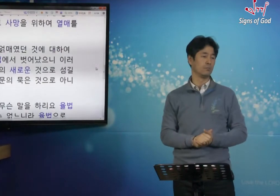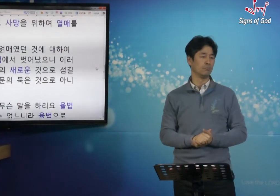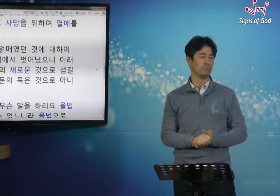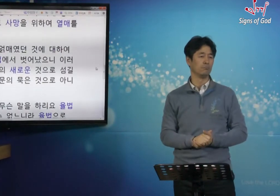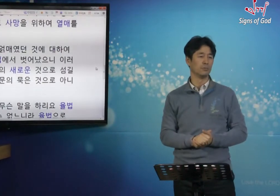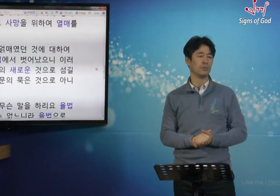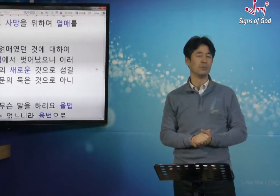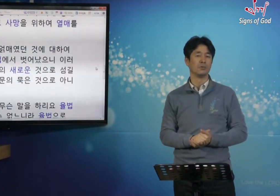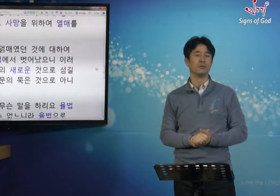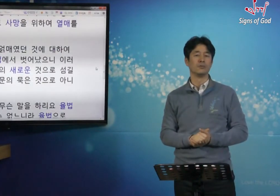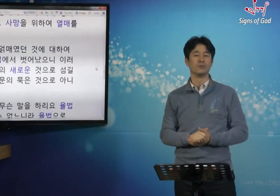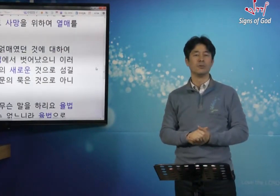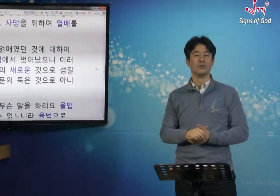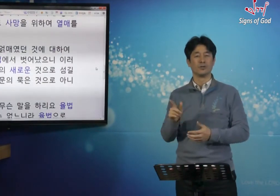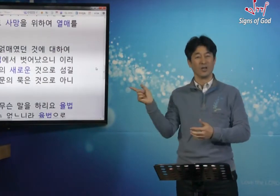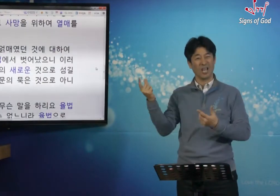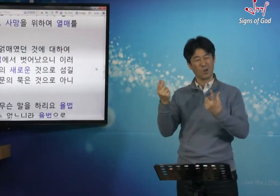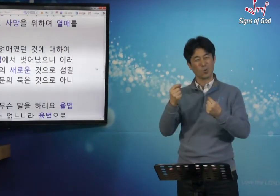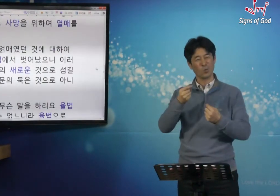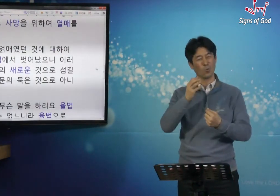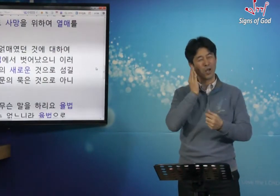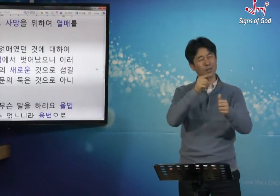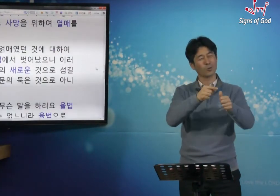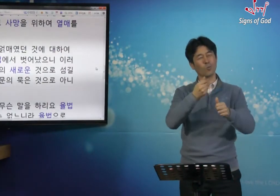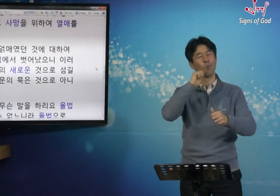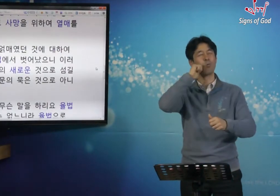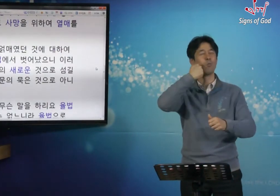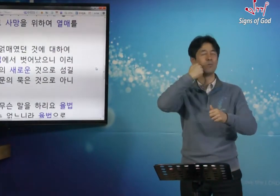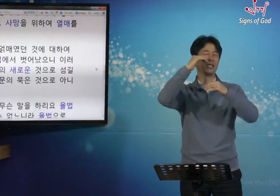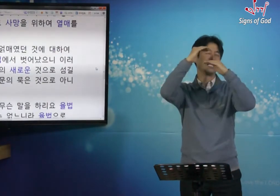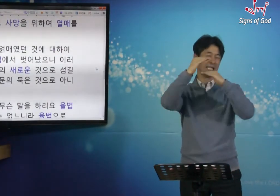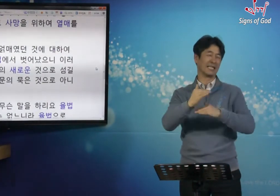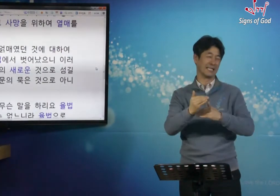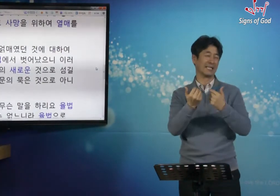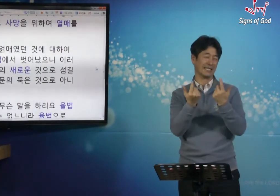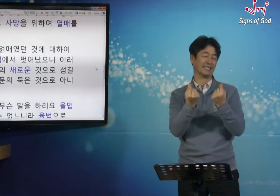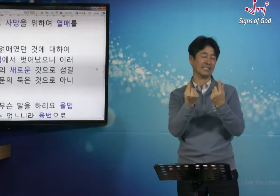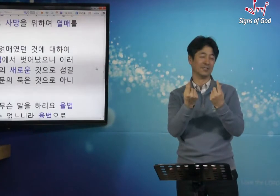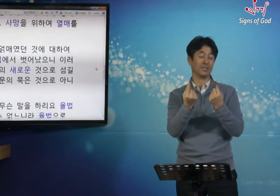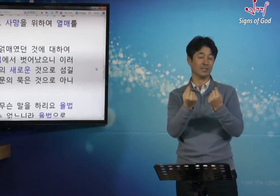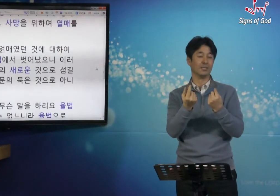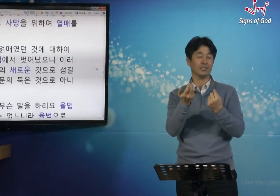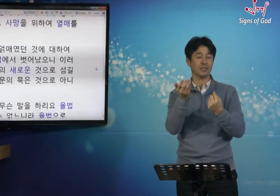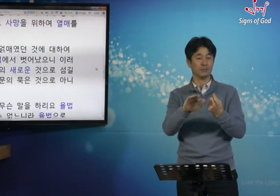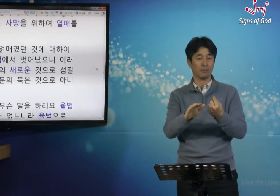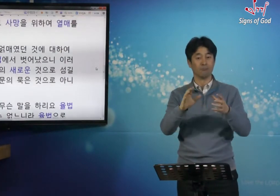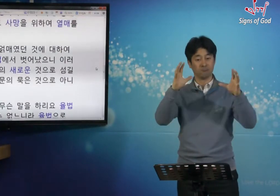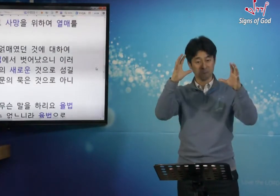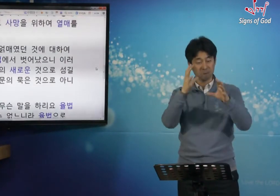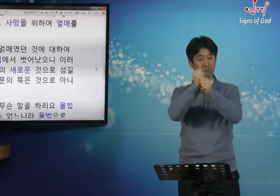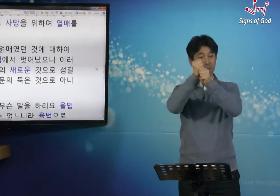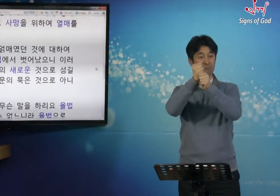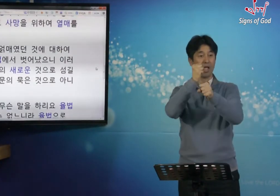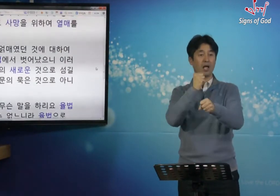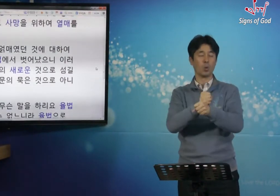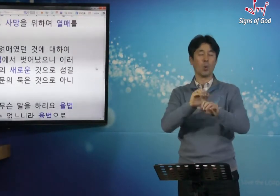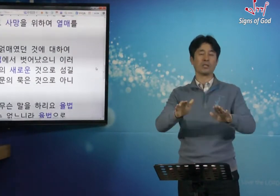주장하지 못하는 것이 되었던 것이죠. 사실 이것이 농인들에게는 좀 어려운 내용일 수도